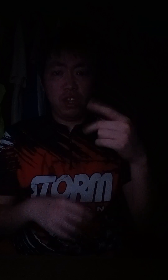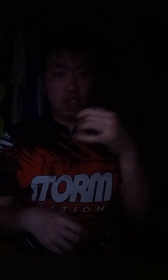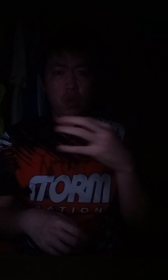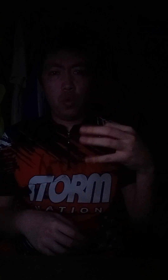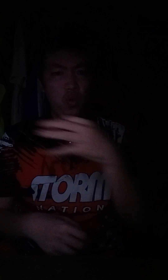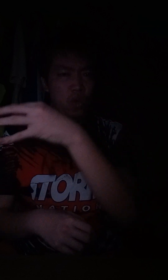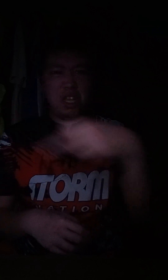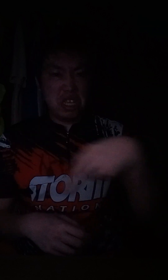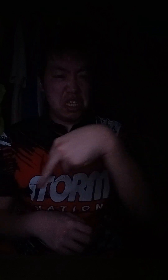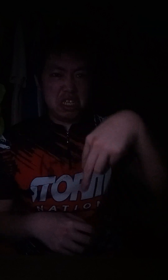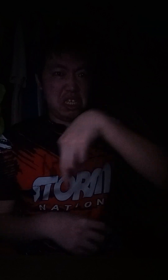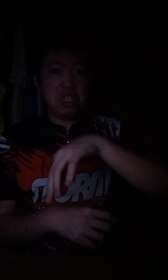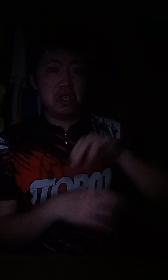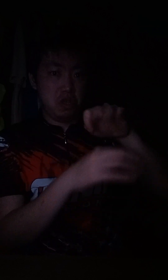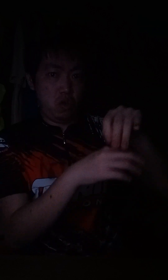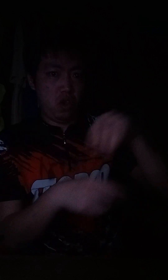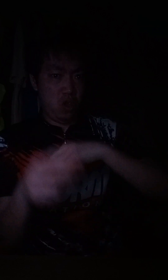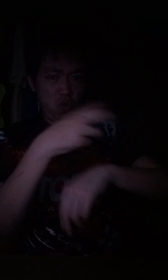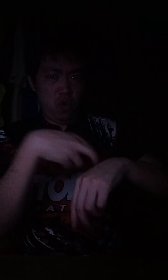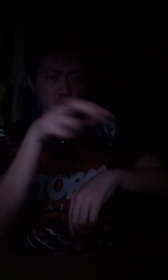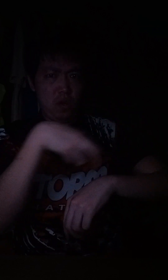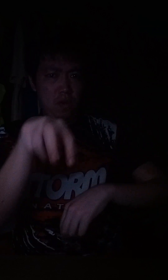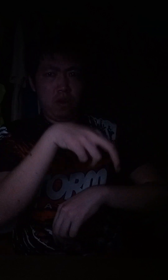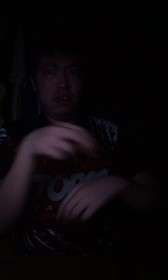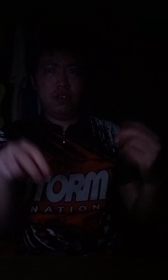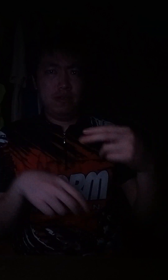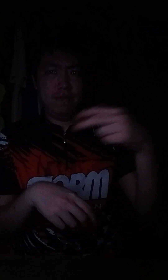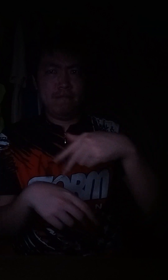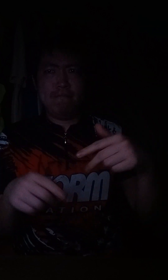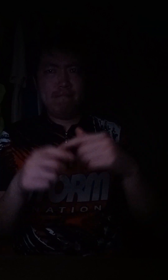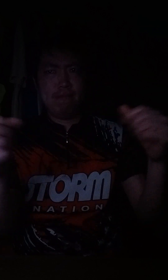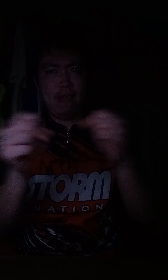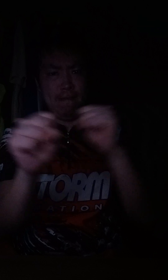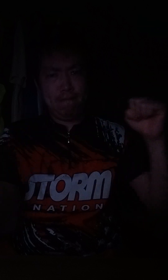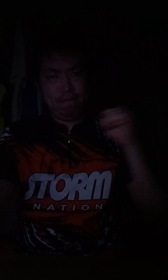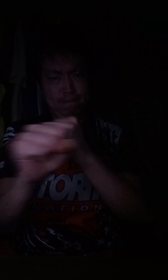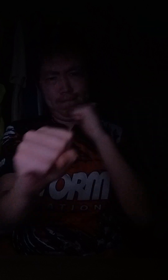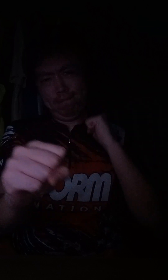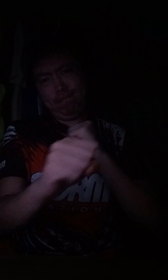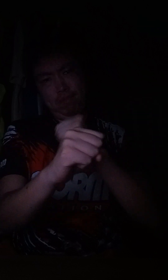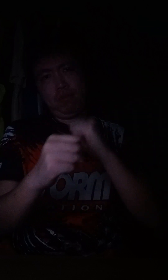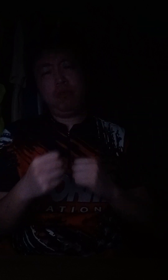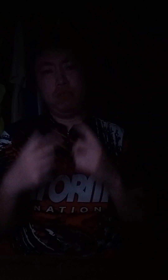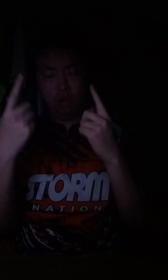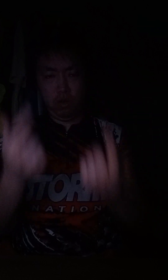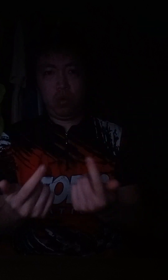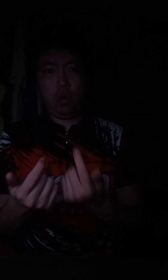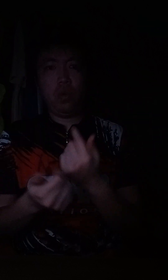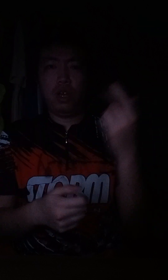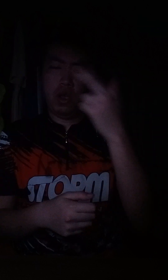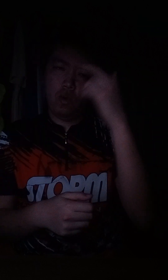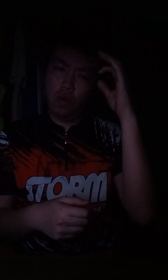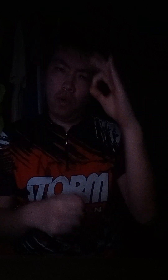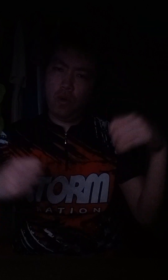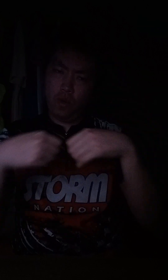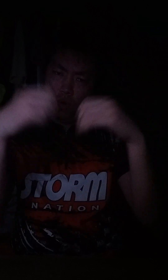편도 2차로 도로에서 유턴하려던 버스를 SUV 차량이 부딪혔다는 목격자 진술 등을 토대로 정확한 사고 경위를 조사하고